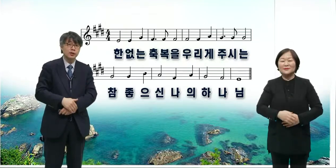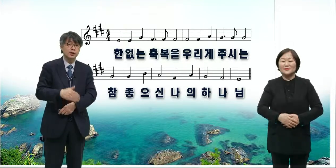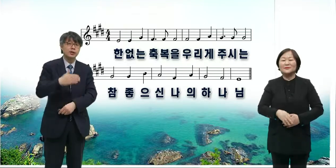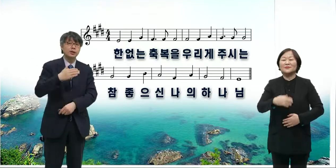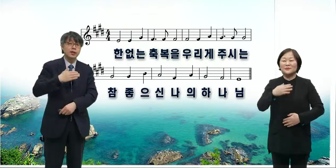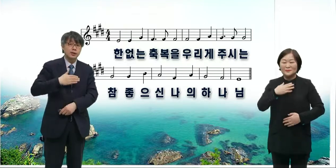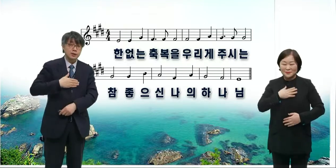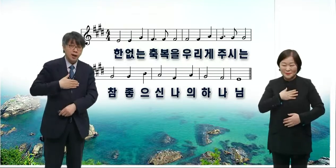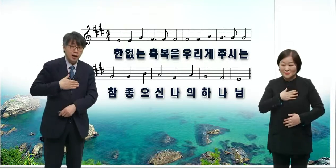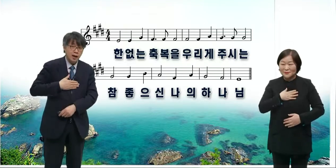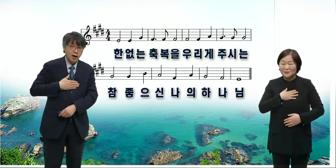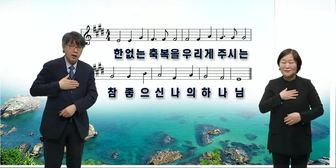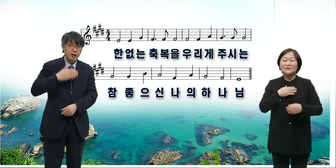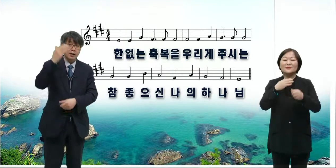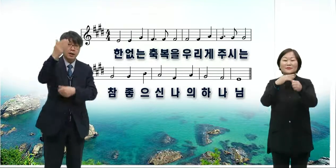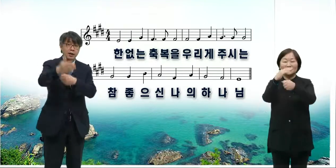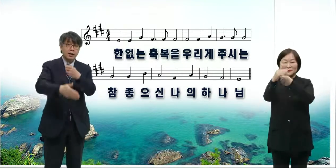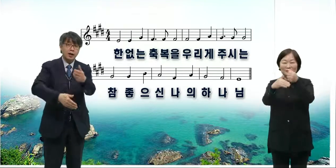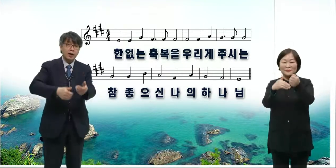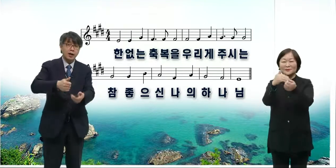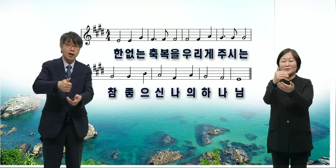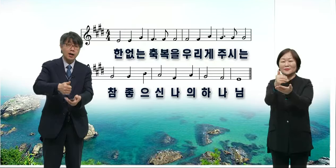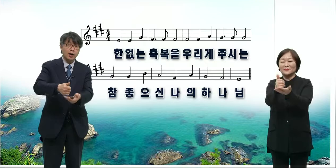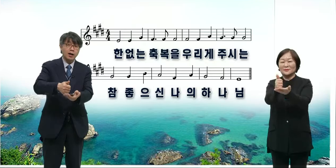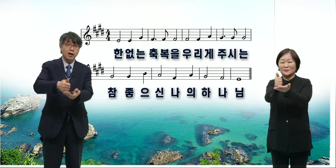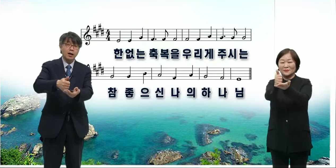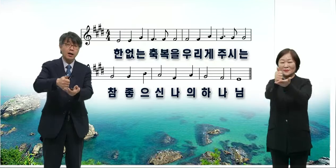좋으신 나의